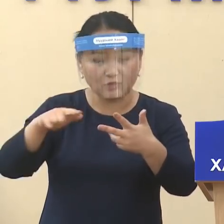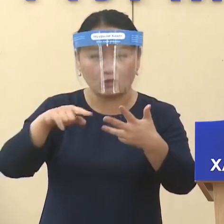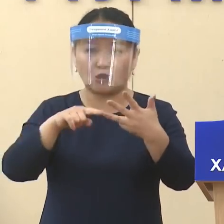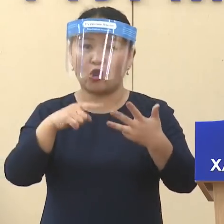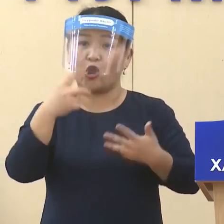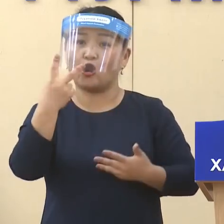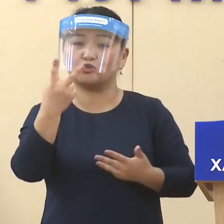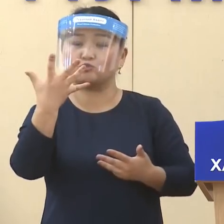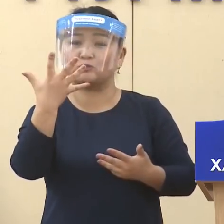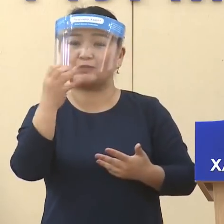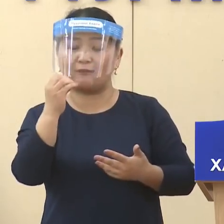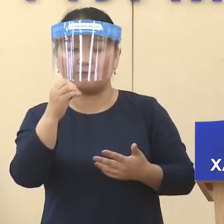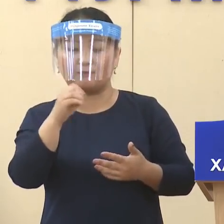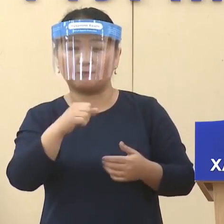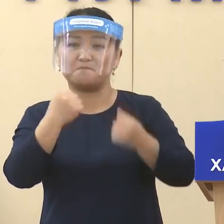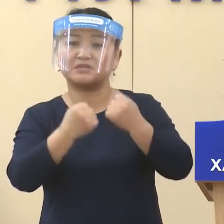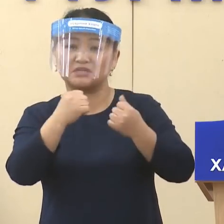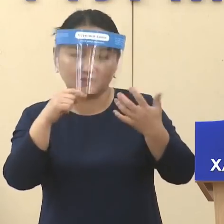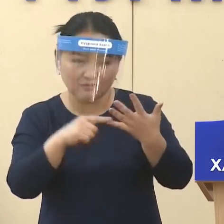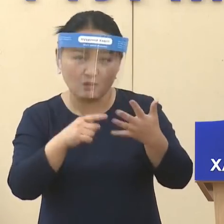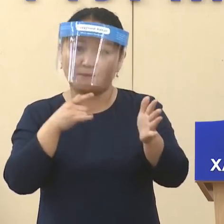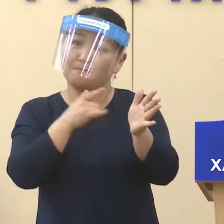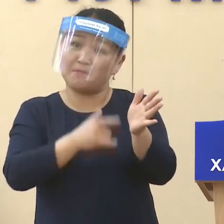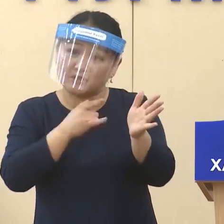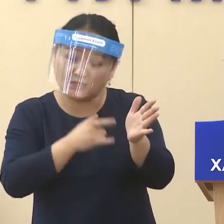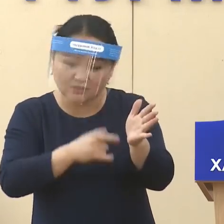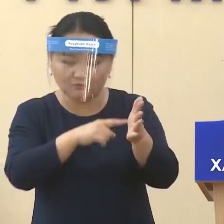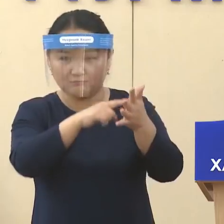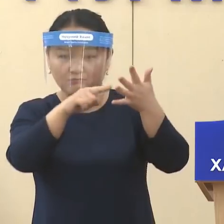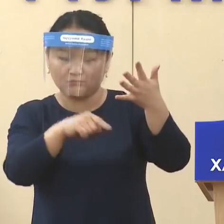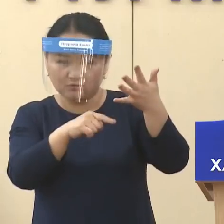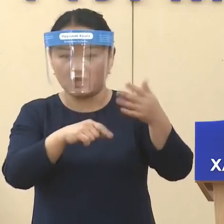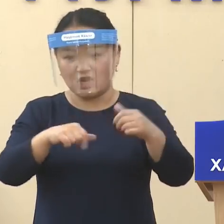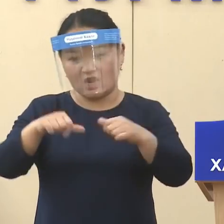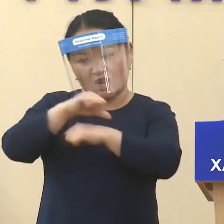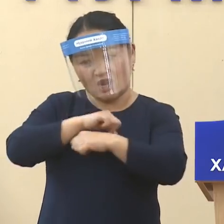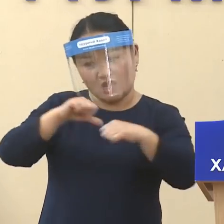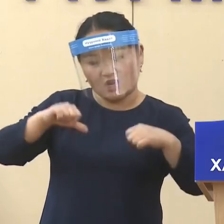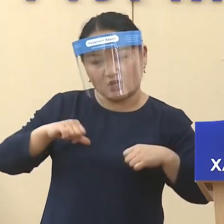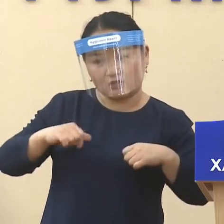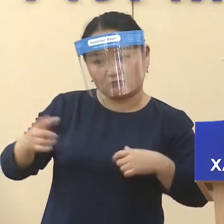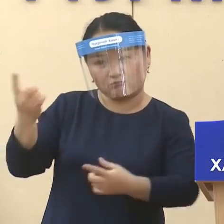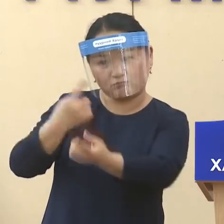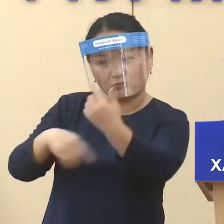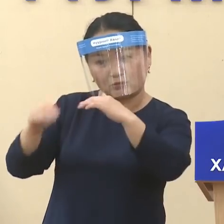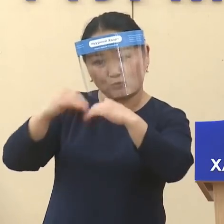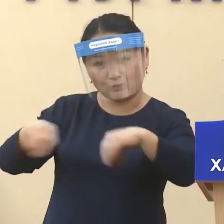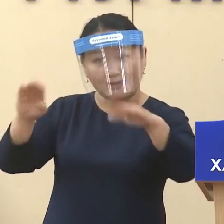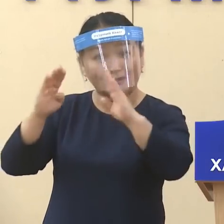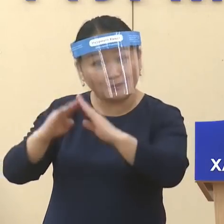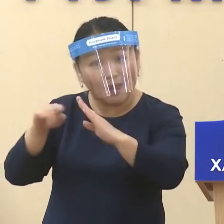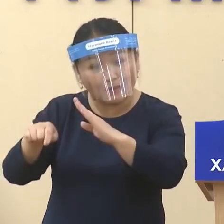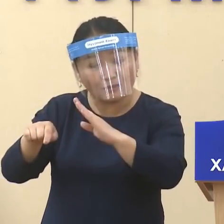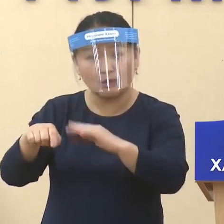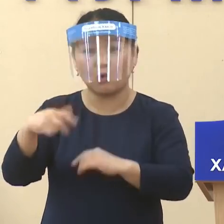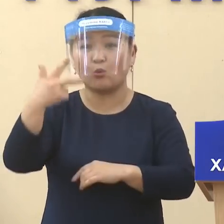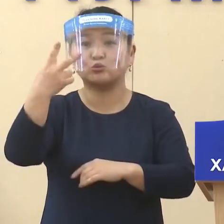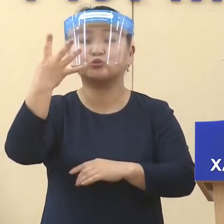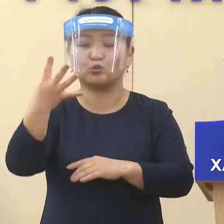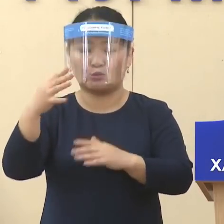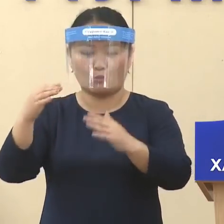хэрэгсэл за галт хэрэг ирсэн хүмүүсийг тусгаарлаж 34 байранд эцсийн халдвар бүртгэлийг хийж ажилласан байна.